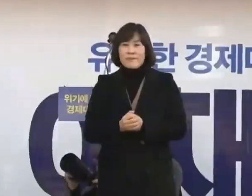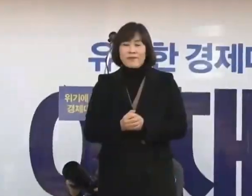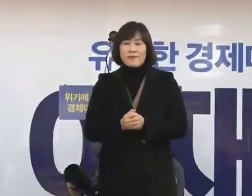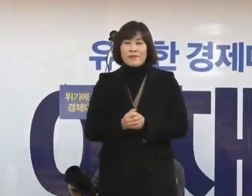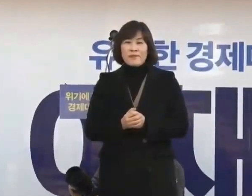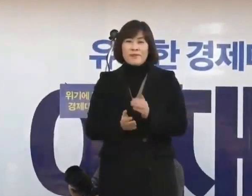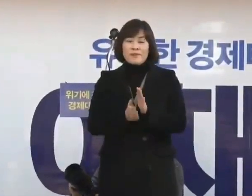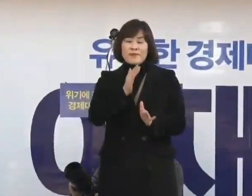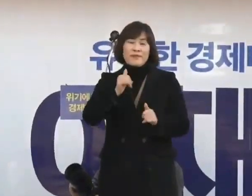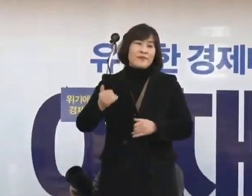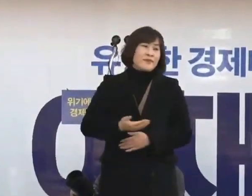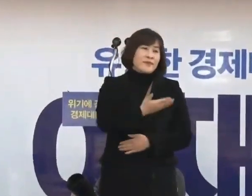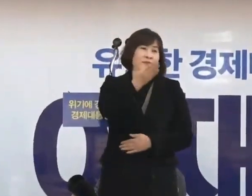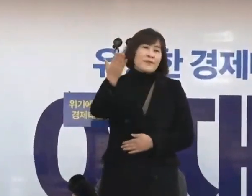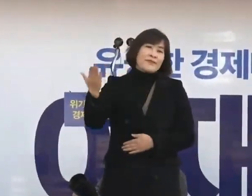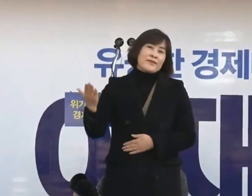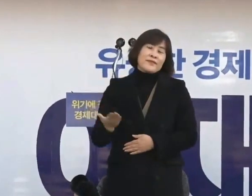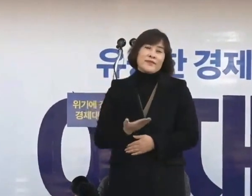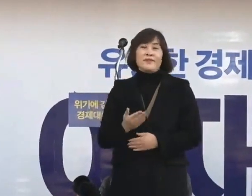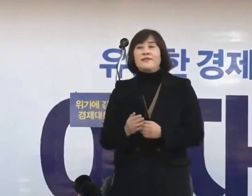시민 여러분,